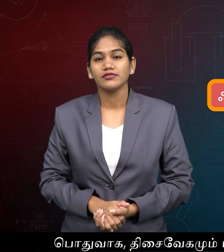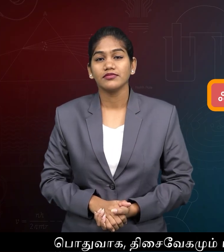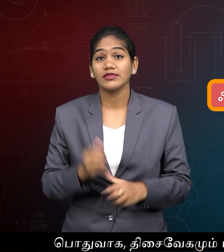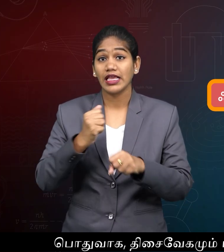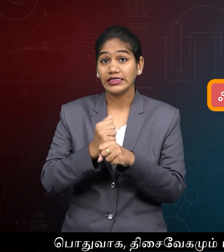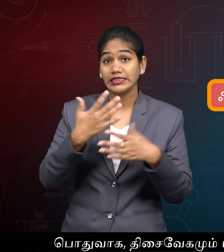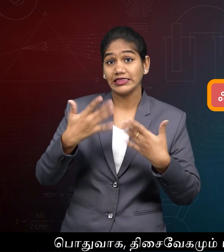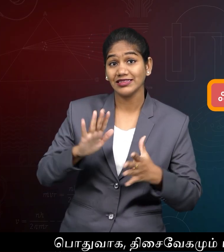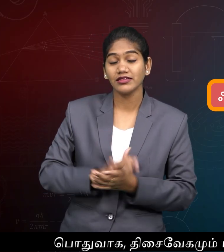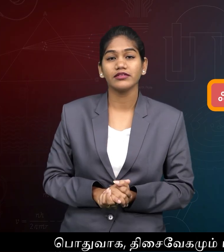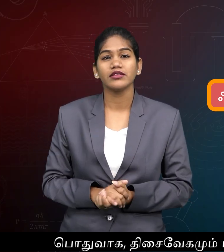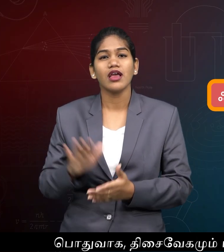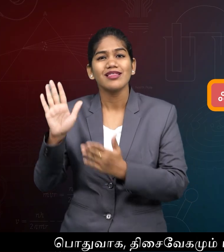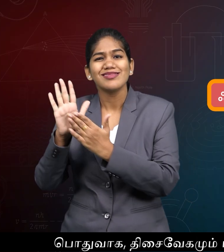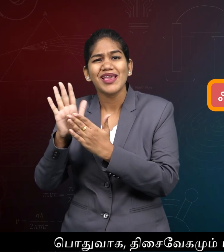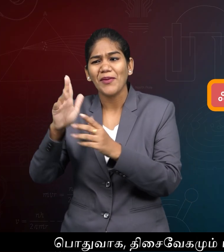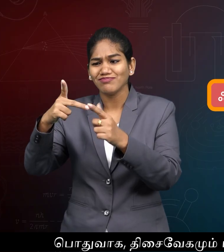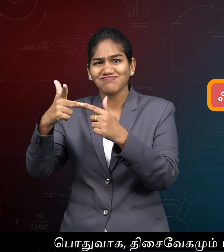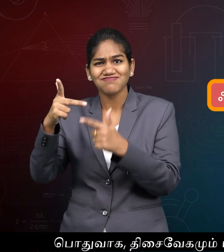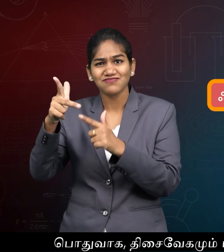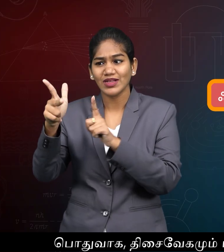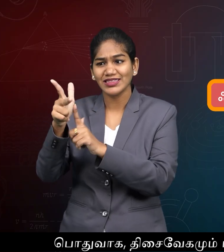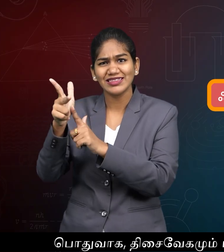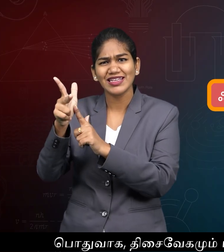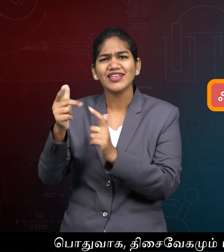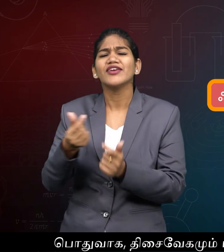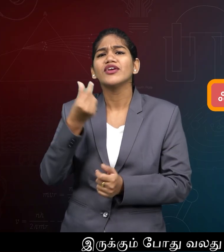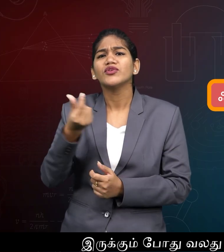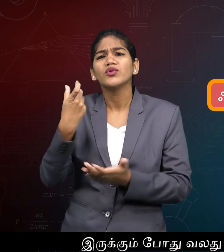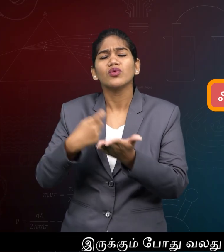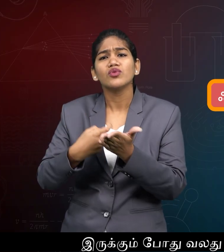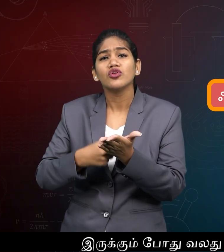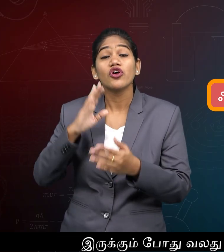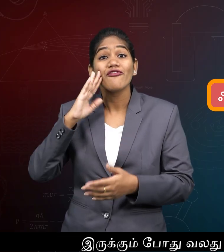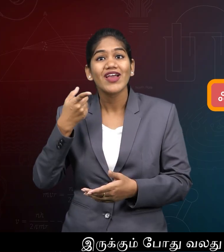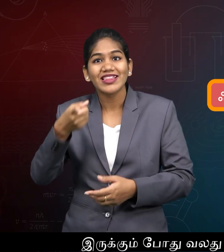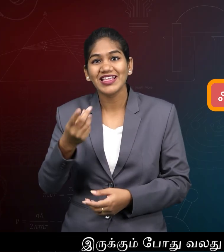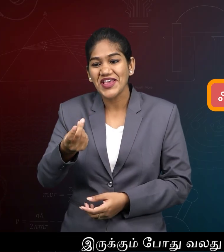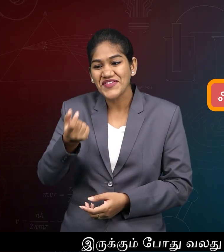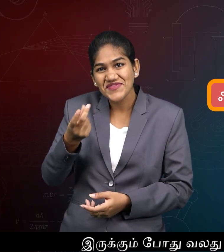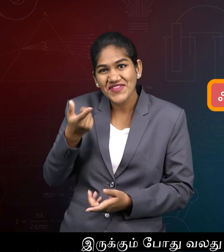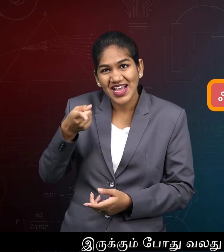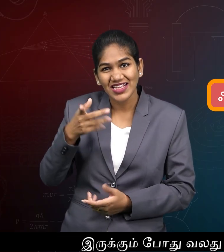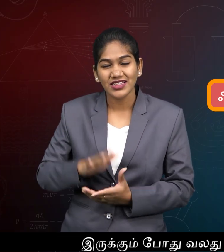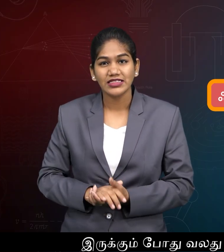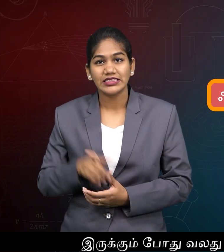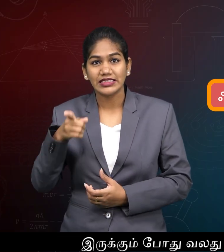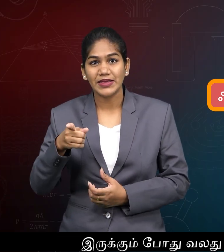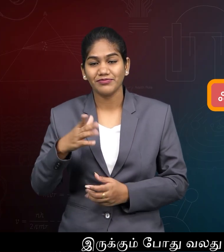பொதுவாக திசைவேகமும் புலமும் ஒன்றுக்கொன்று செங்குத்தாக இருக்கும்போது வலது கை விதி